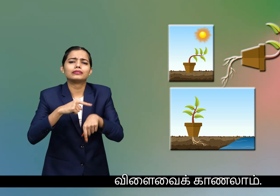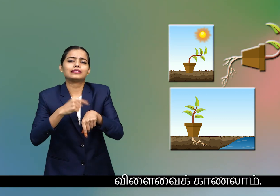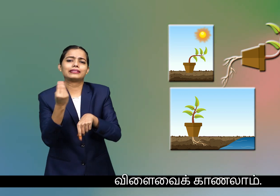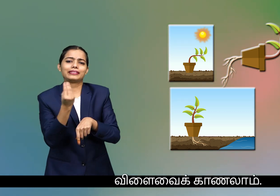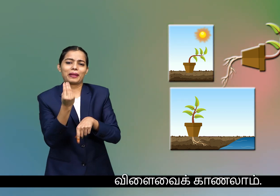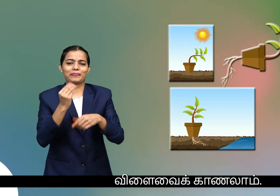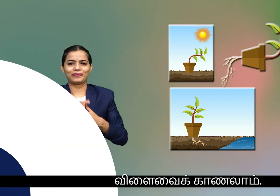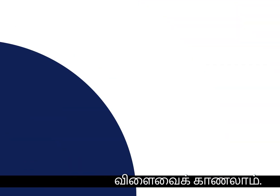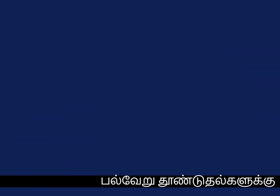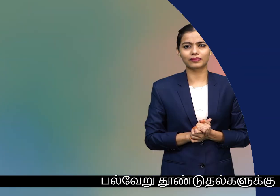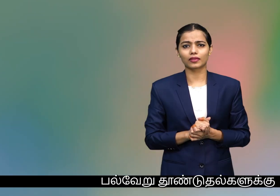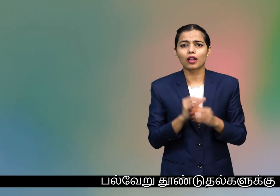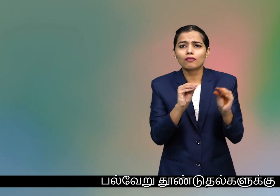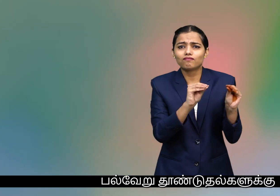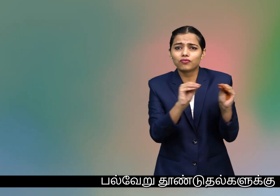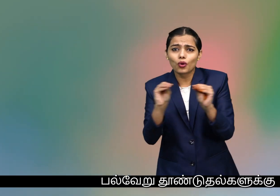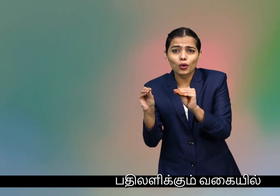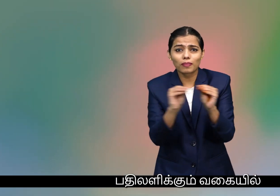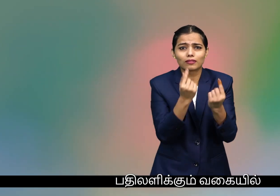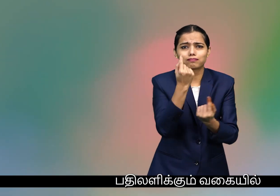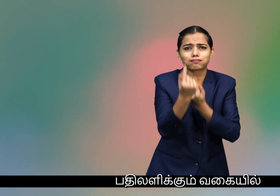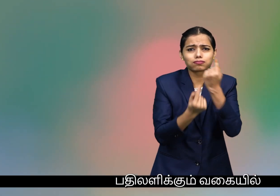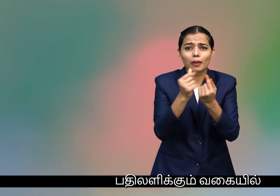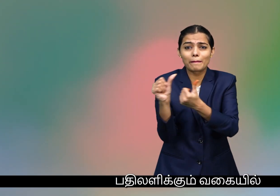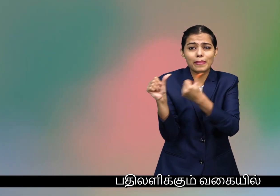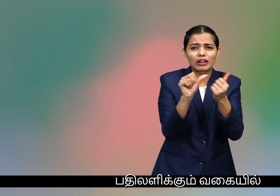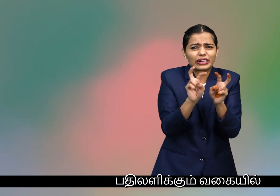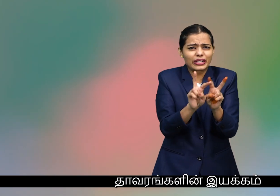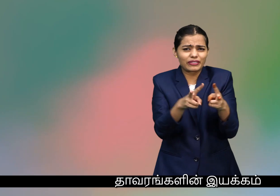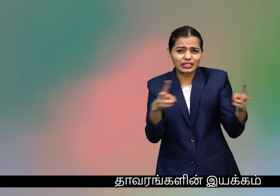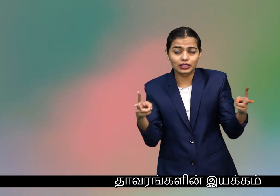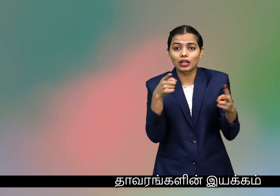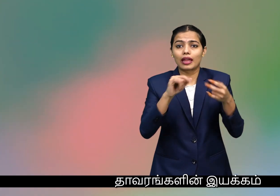காணலாம். பல்வேறு தூண்டுதல்களுக்கு பதிலளிக்கும் வகையில்